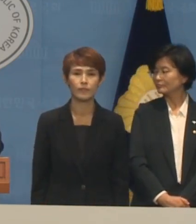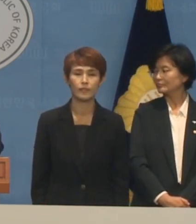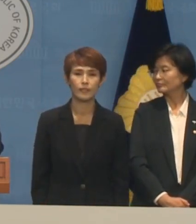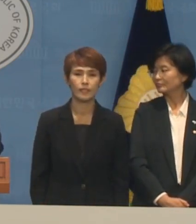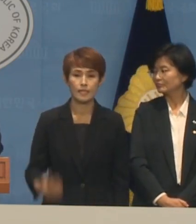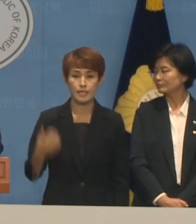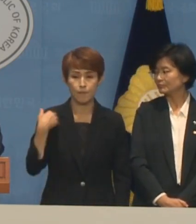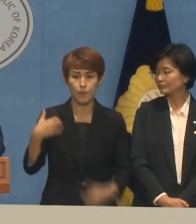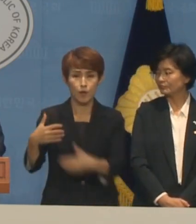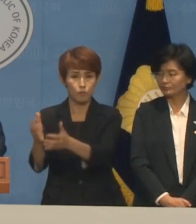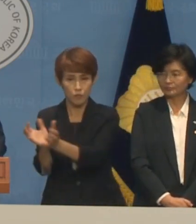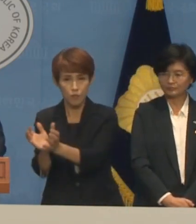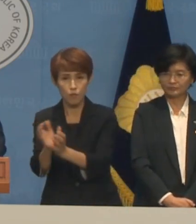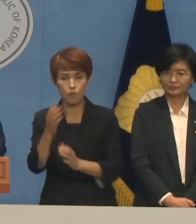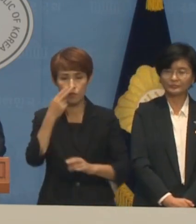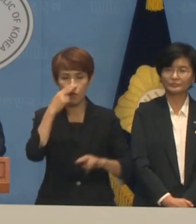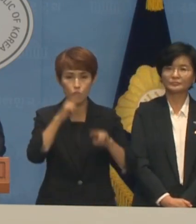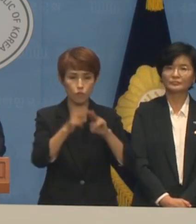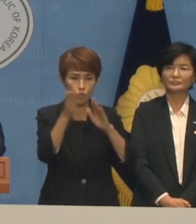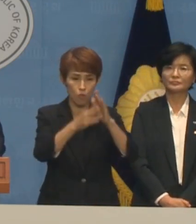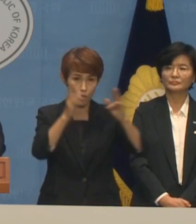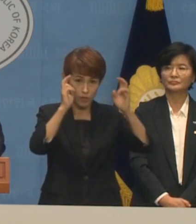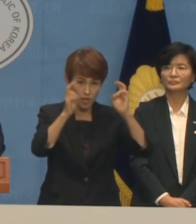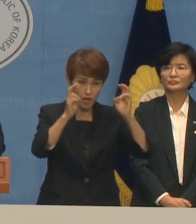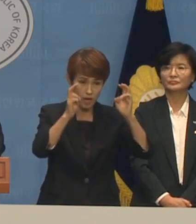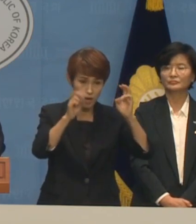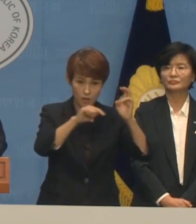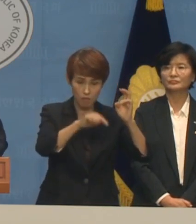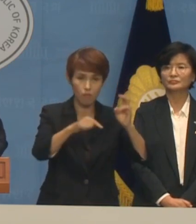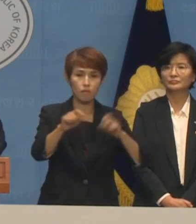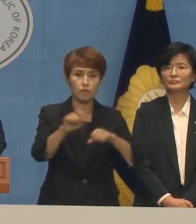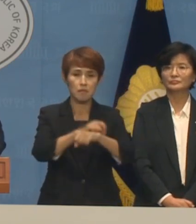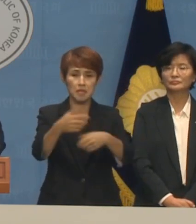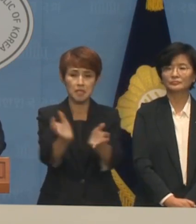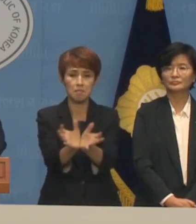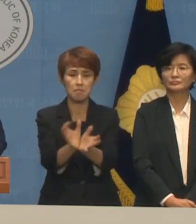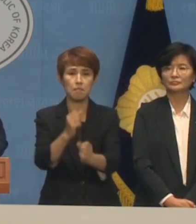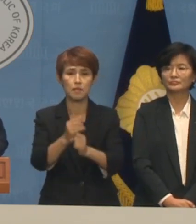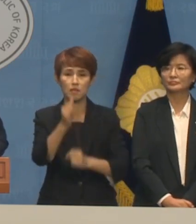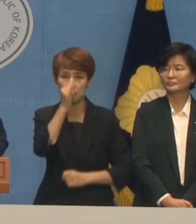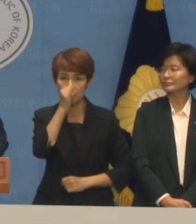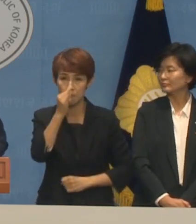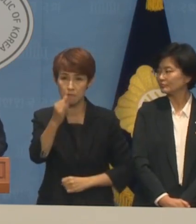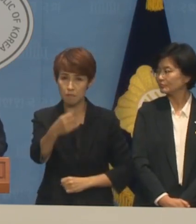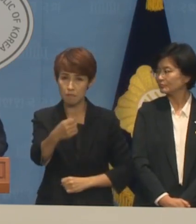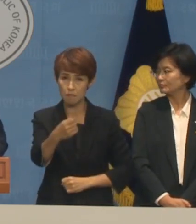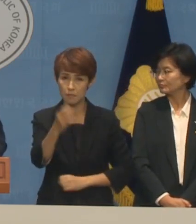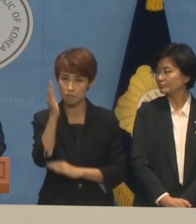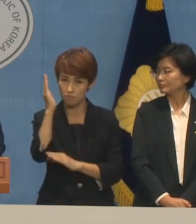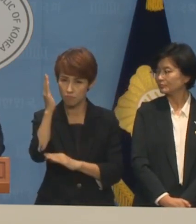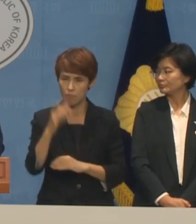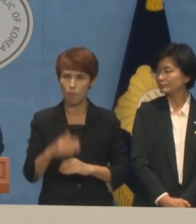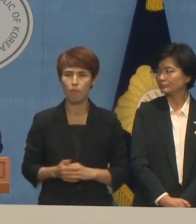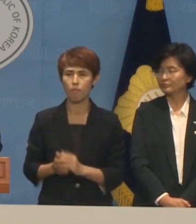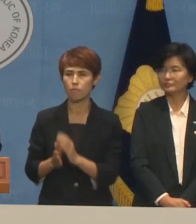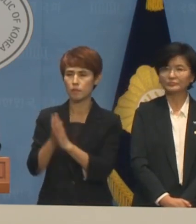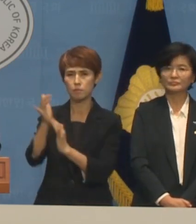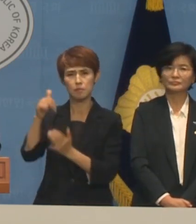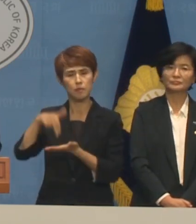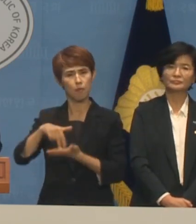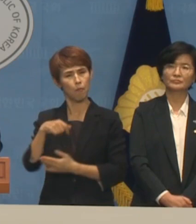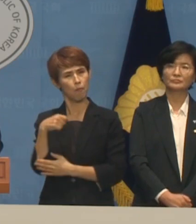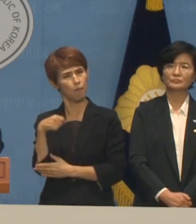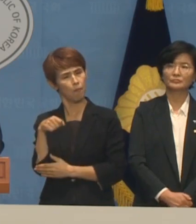관계부처와 석유공사에서 TF를 목숭한다는 이야기를 하고 있는데 이 점에 대해서는 상당히 또 시민들께서 의아해하고